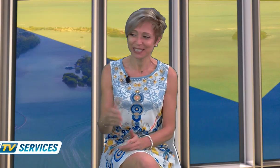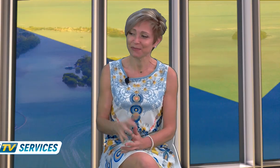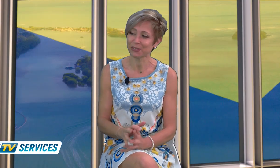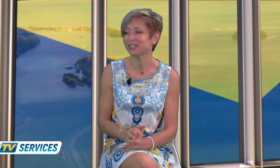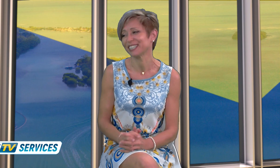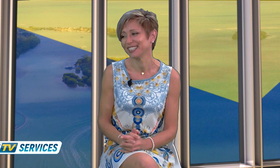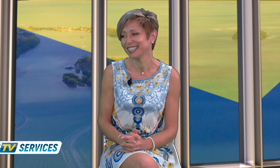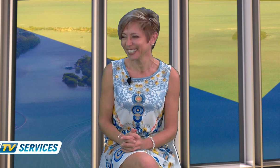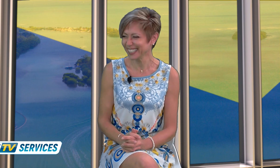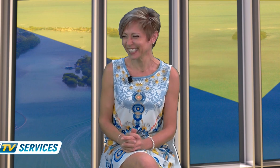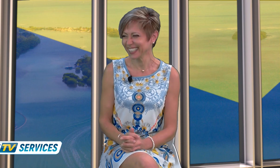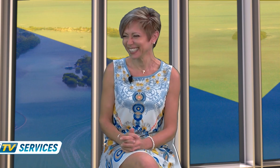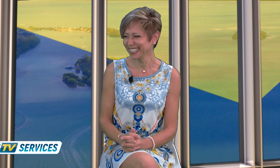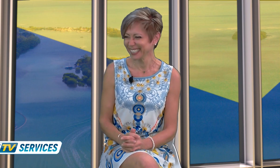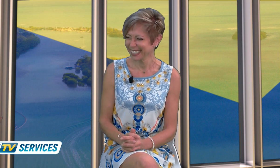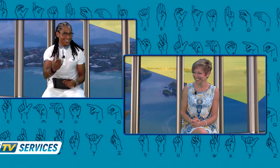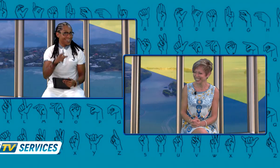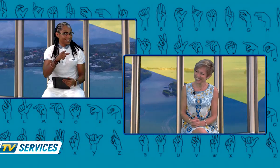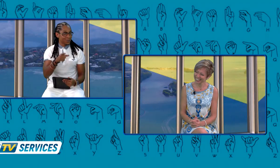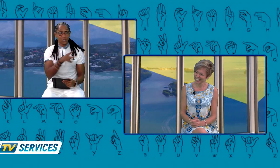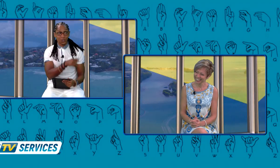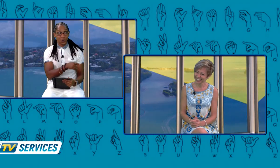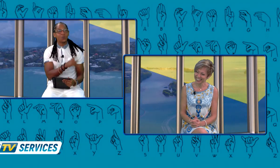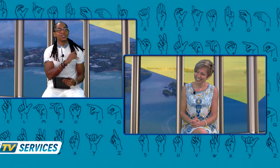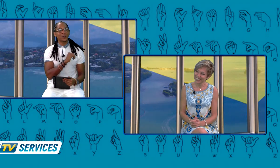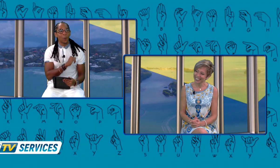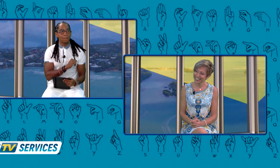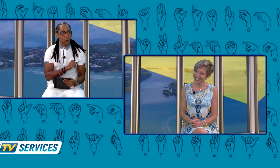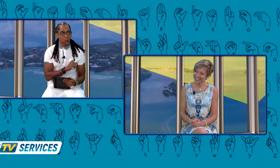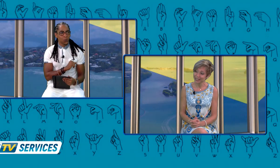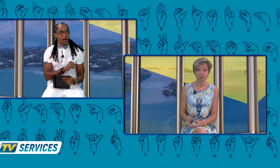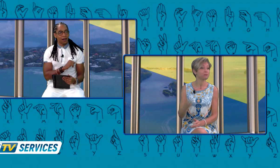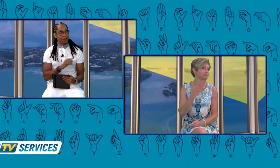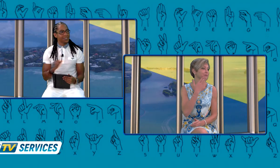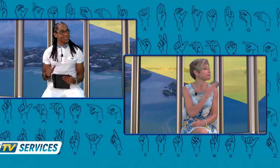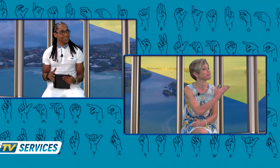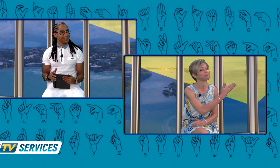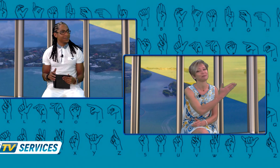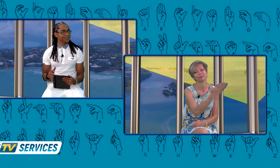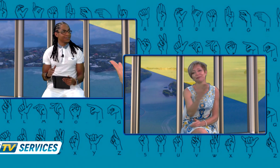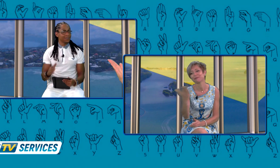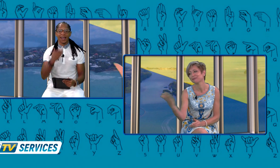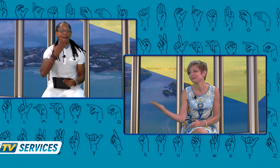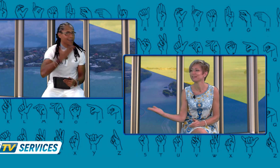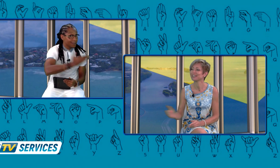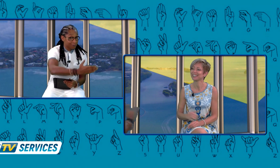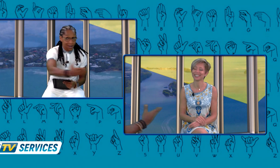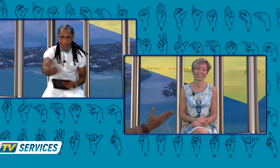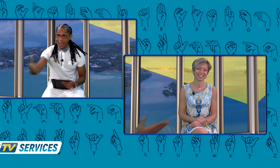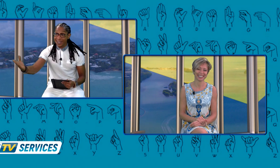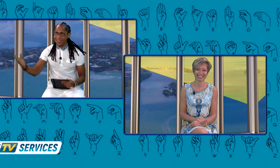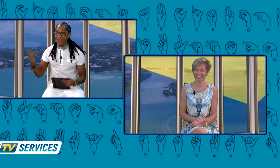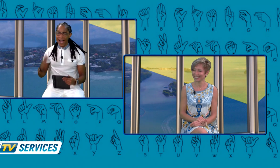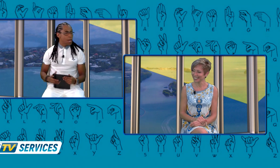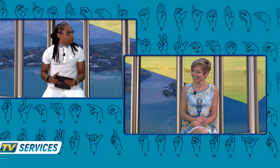Merci, bonjour Stahili. Ah, tu vois, merci. Attention, et justement, comment dit-on bonjour en langue des signes ? Ah,